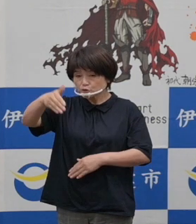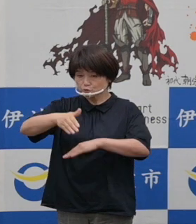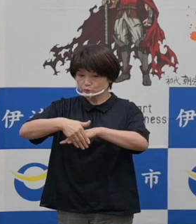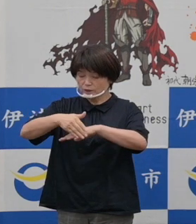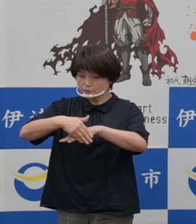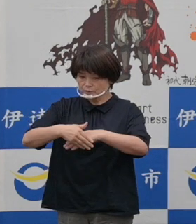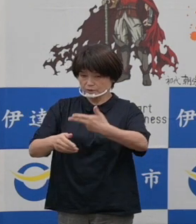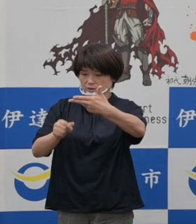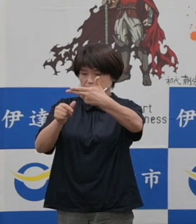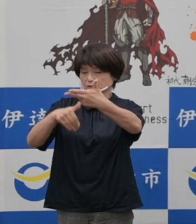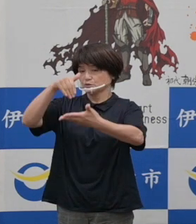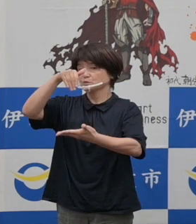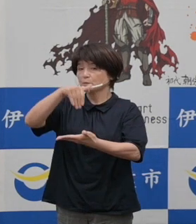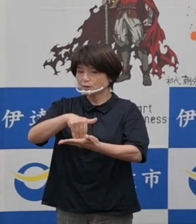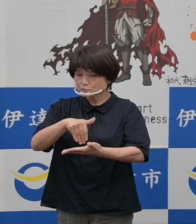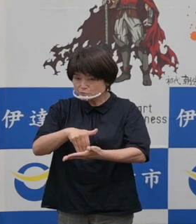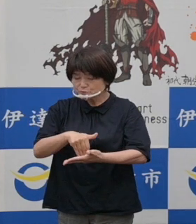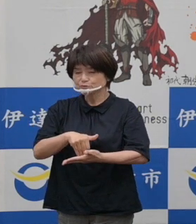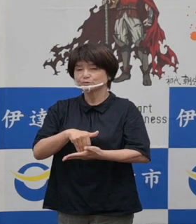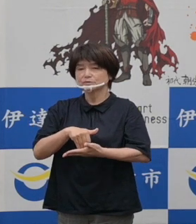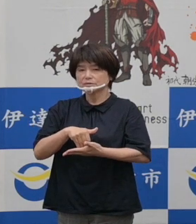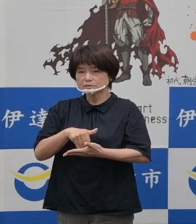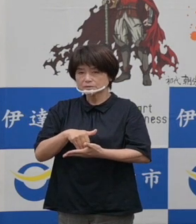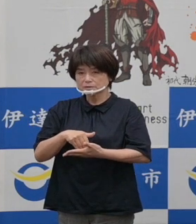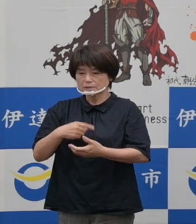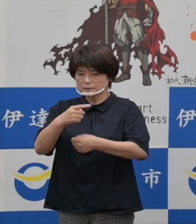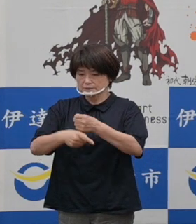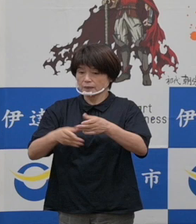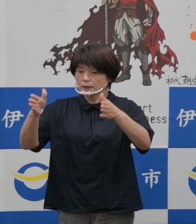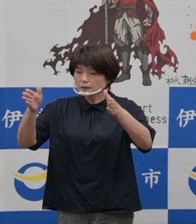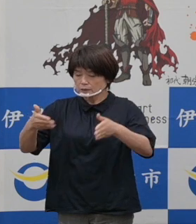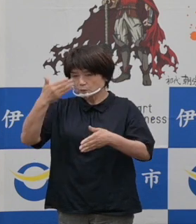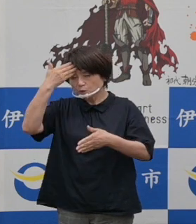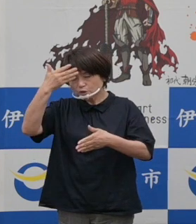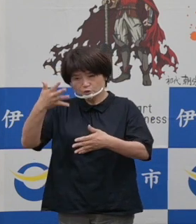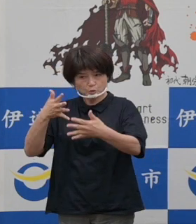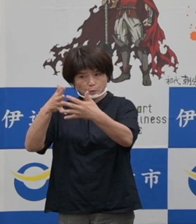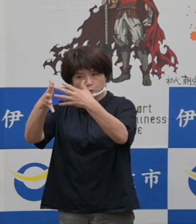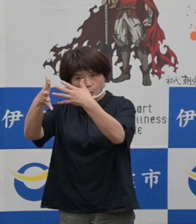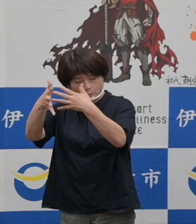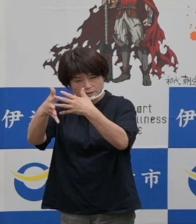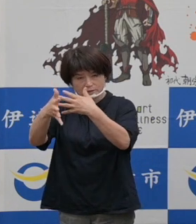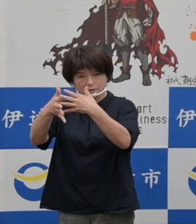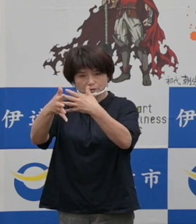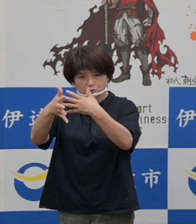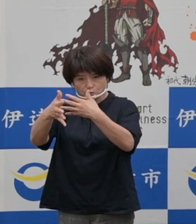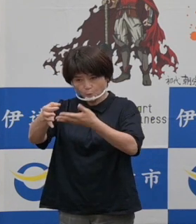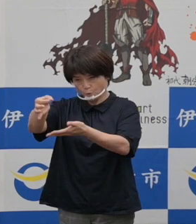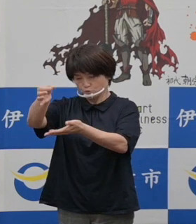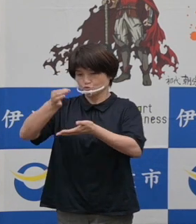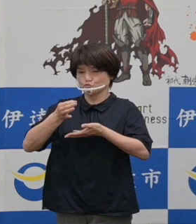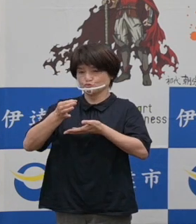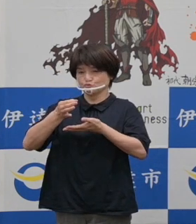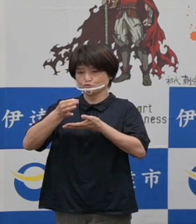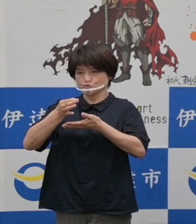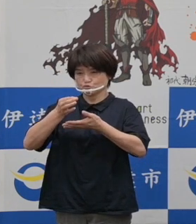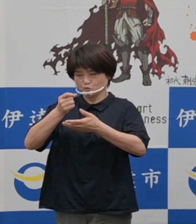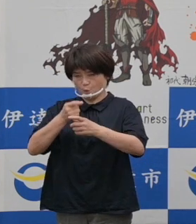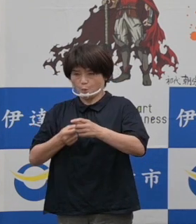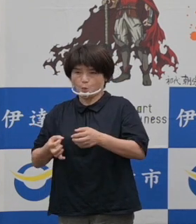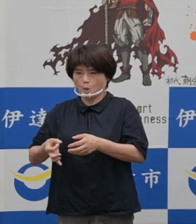7月末時点で年間の寄付見込み額、収入額を上回る